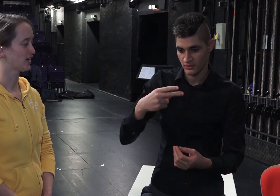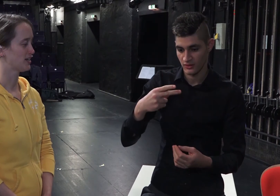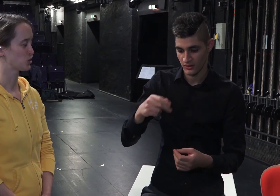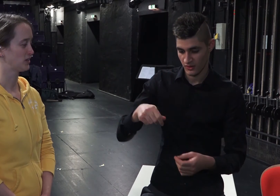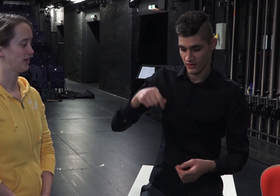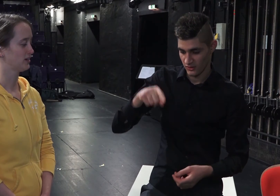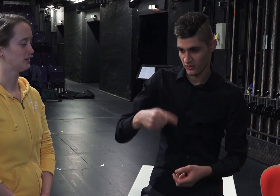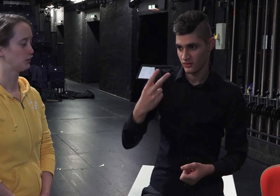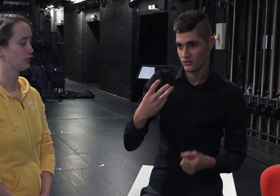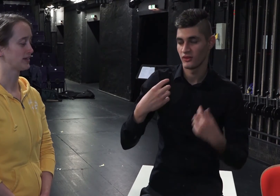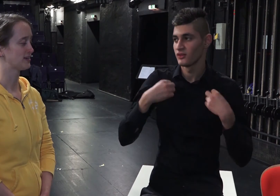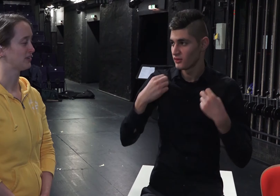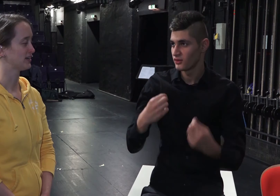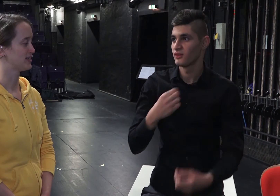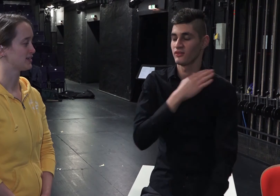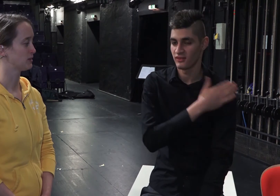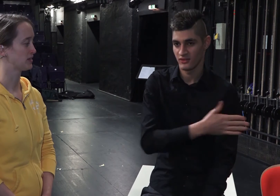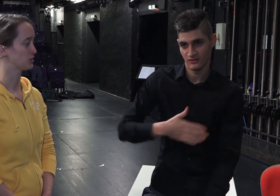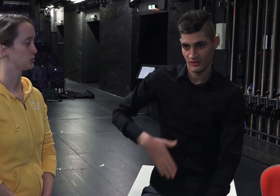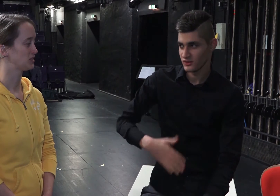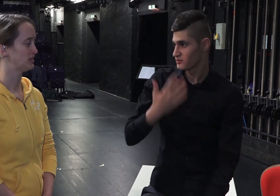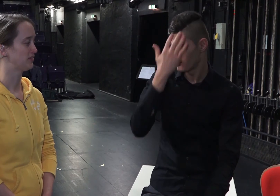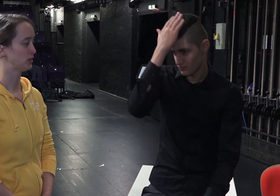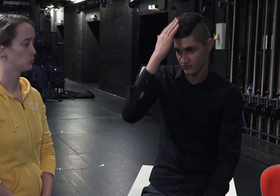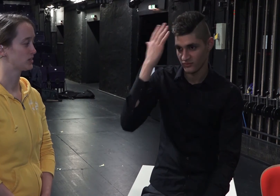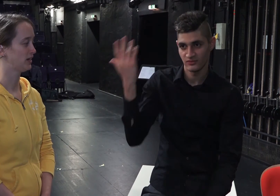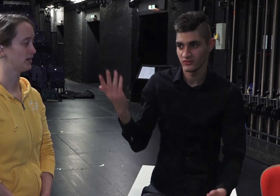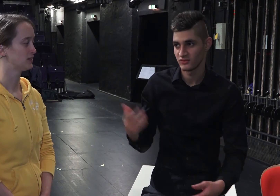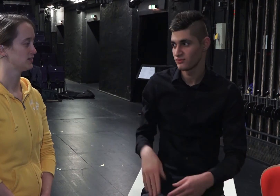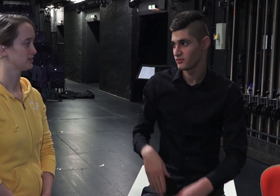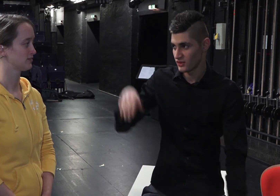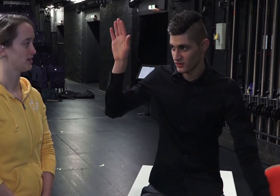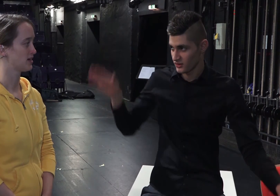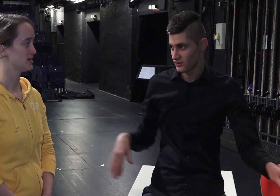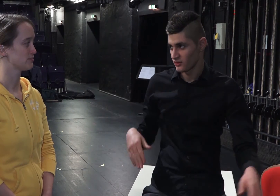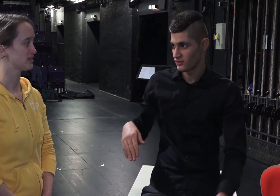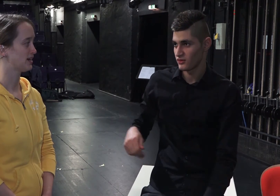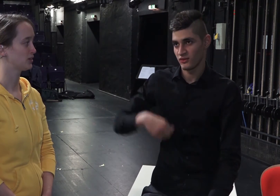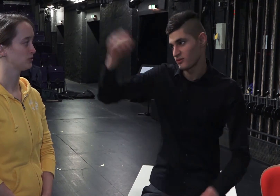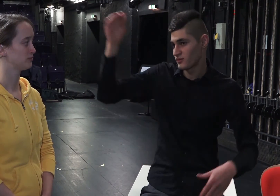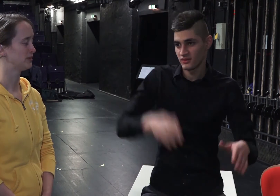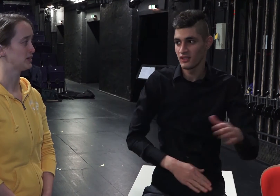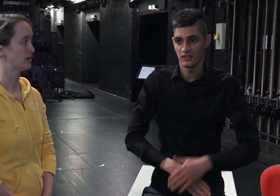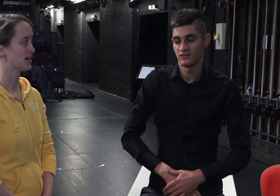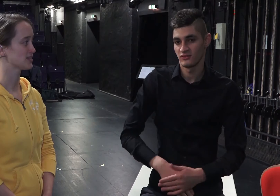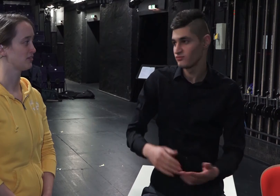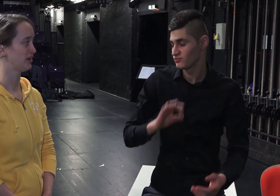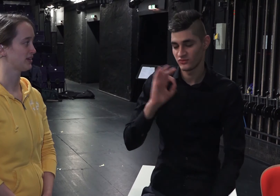Vorderreihe stehen. Und dann fängt er an, im Takt zu zählen. Wenn die losgehen, ist das dann 1 bis 8. Und wenn die bei 8 sind, fängt er dann